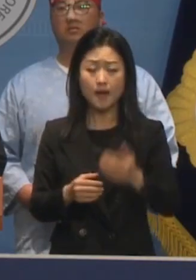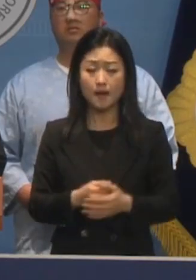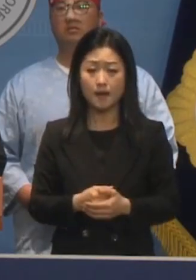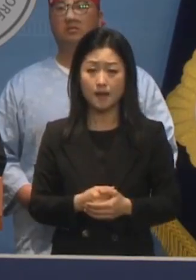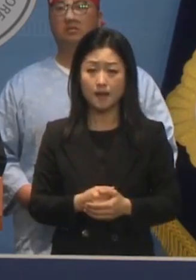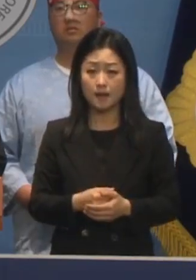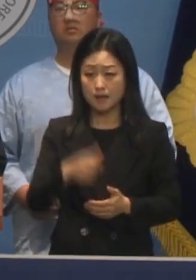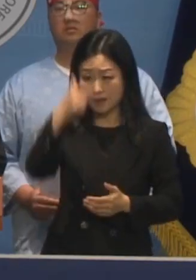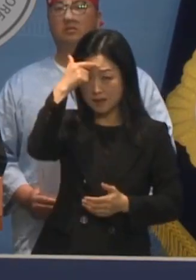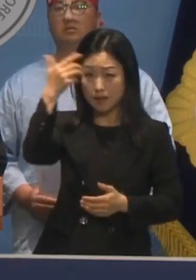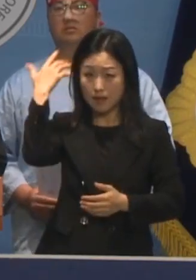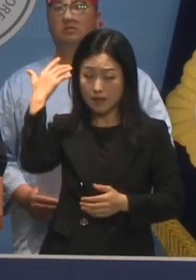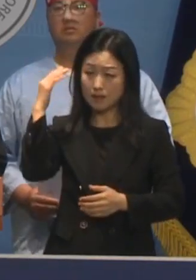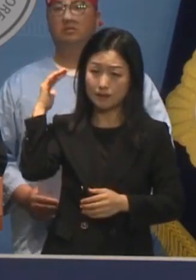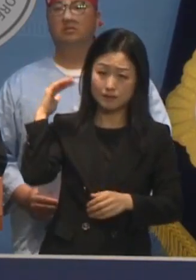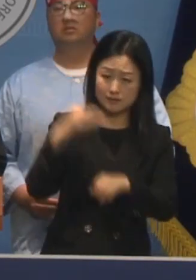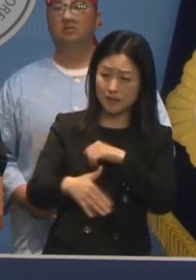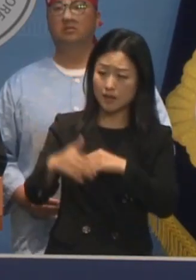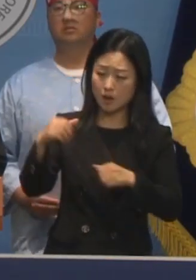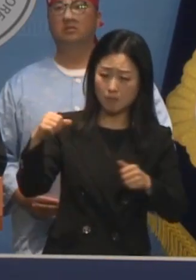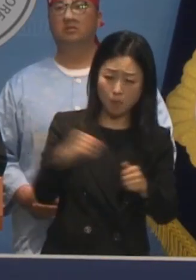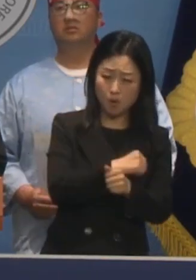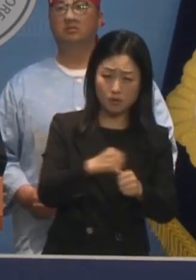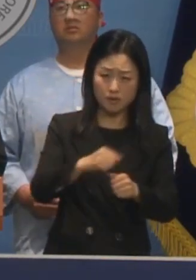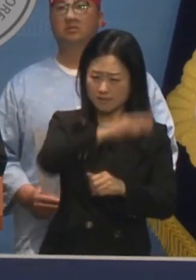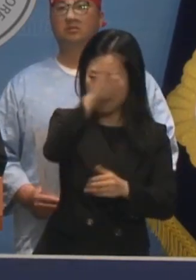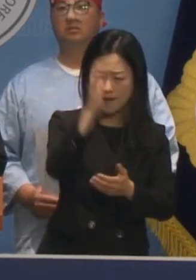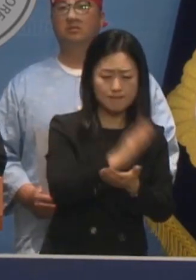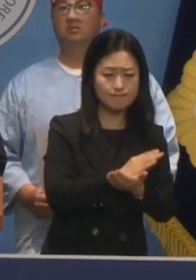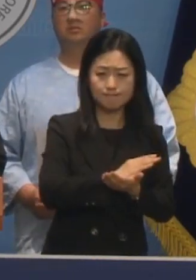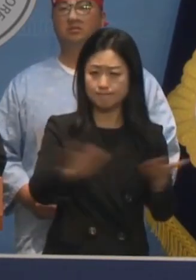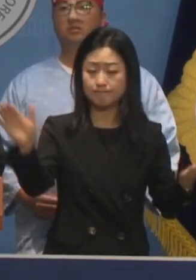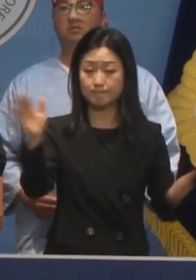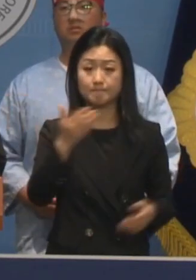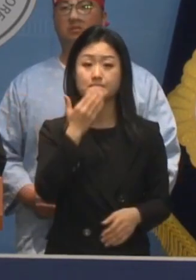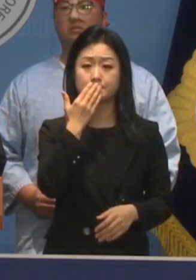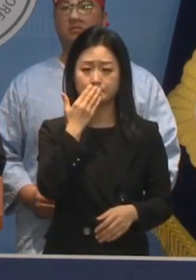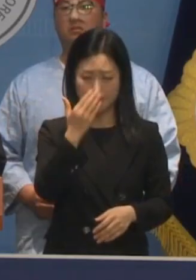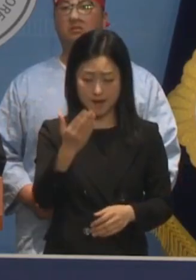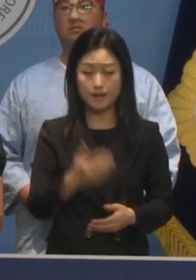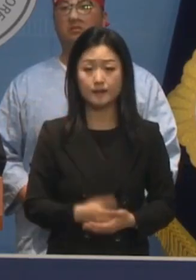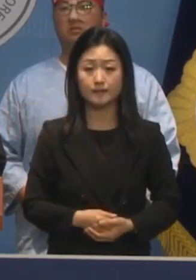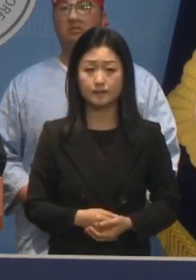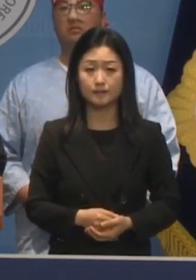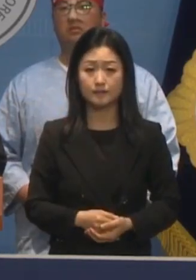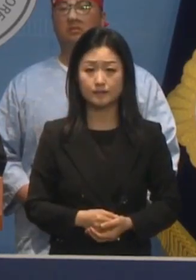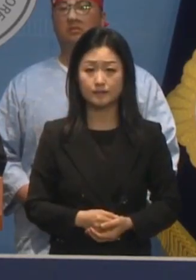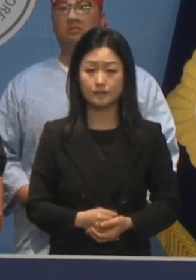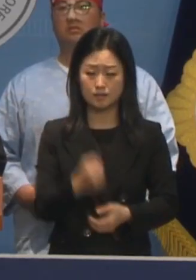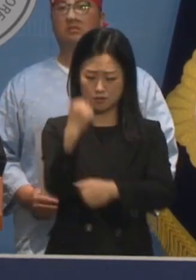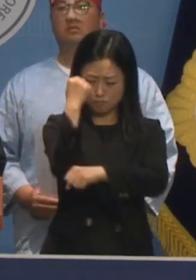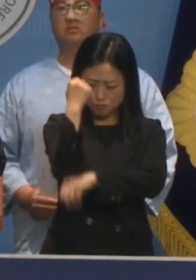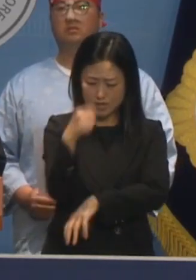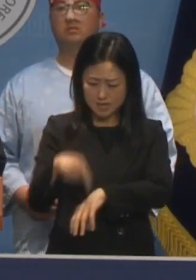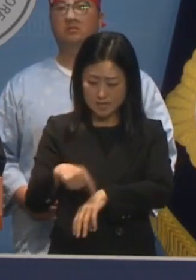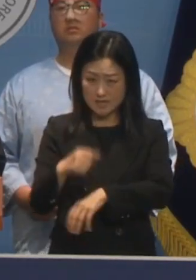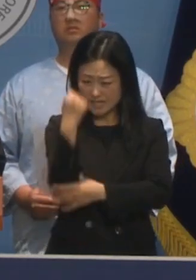이런 구시대적인 폭력을 이번 기회에 반드시 뿌리를 뽑겠습니다.